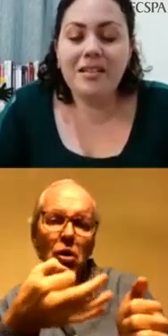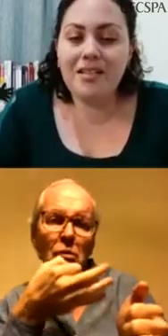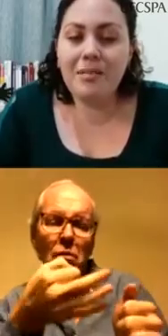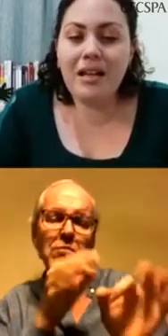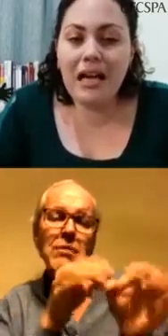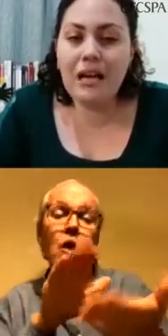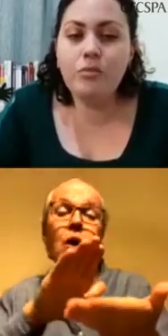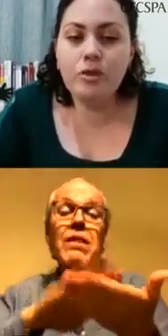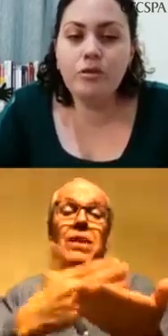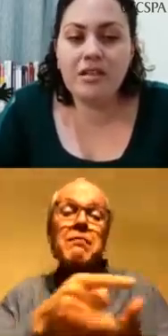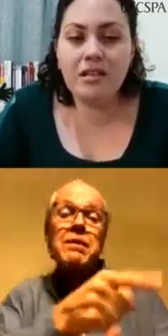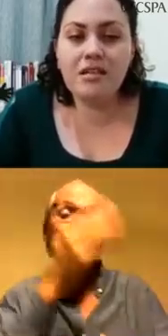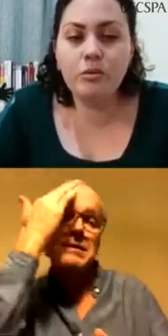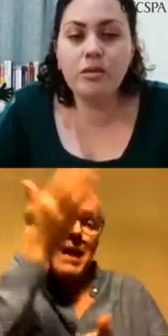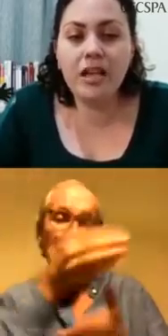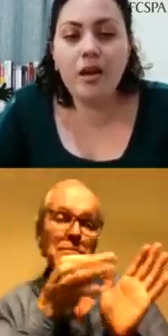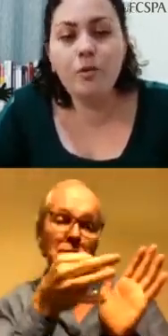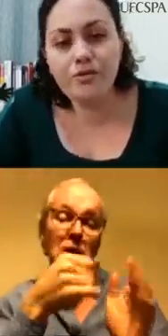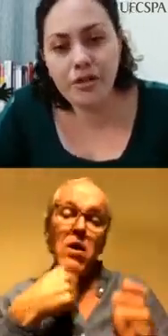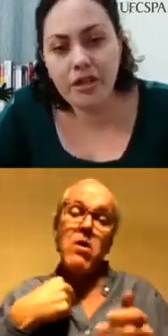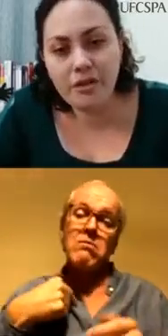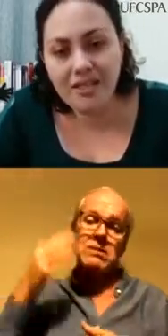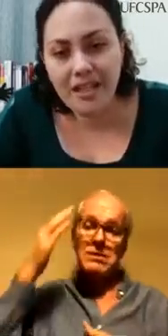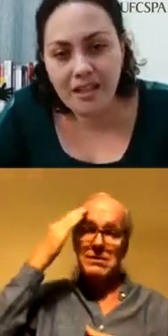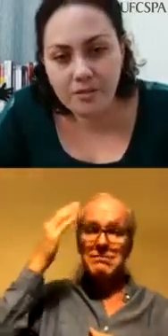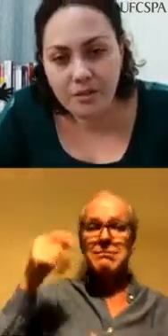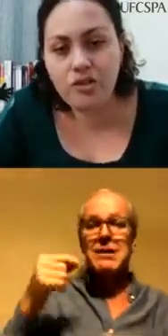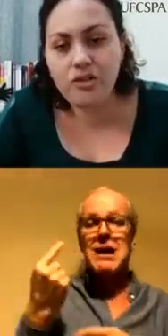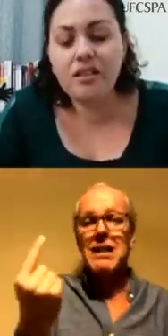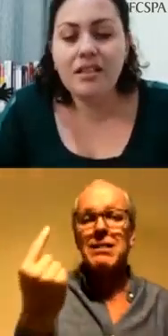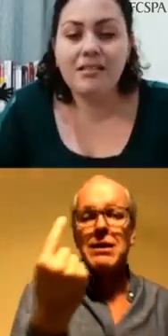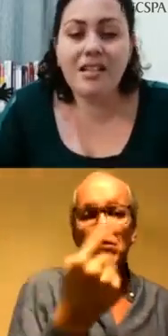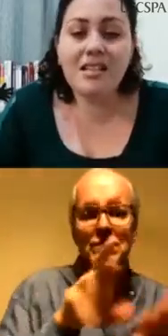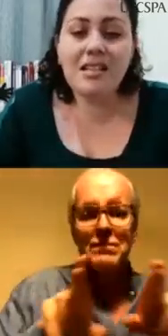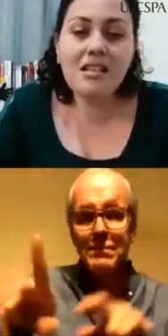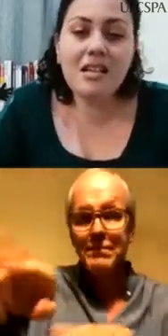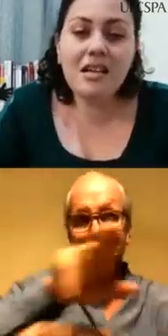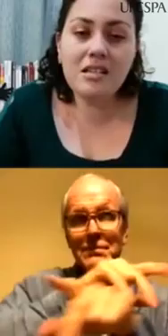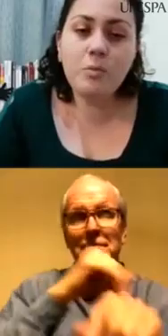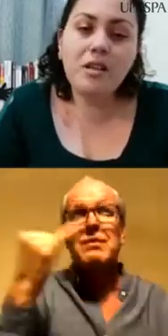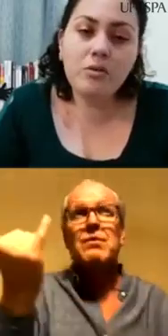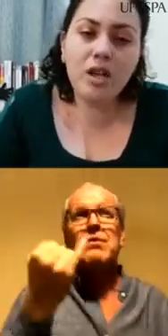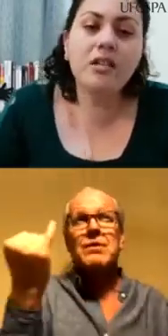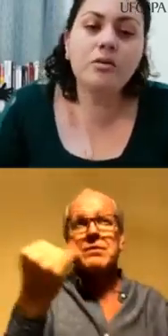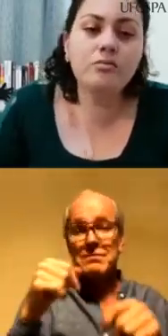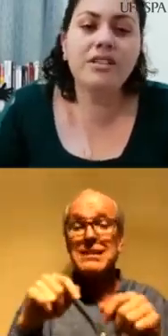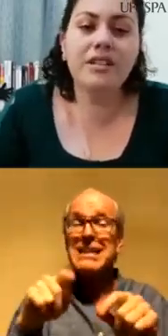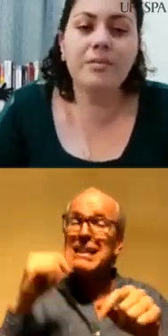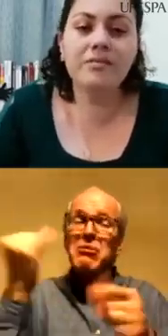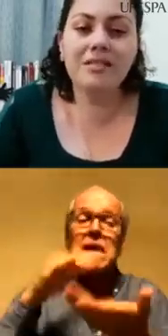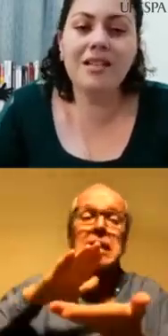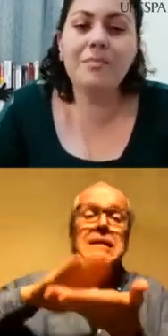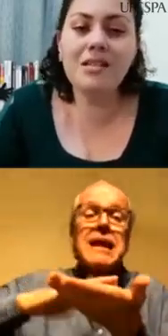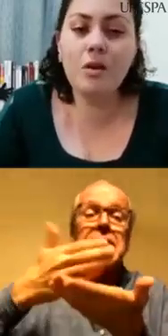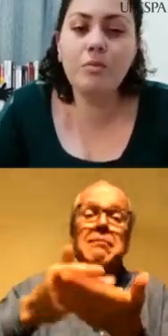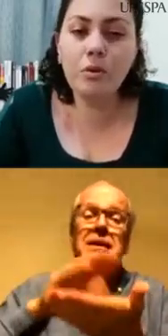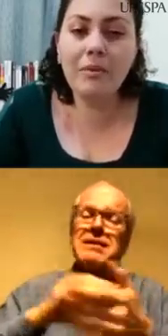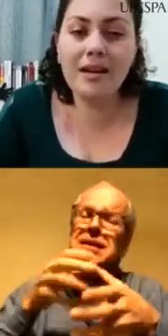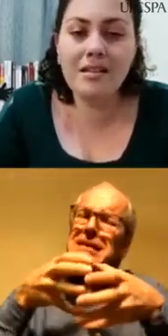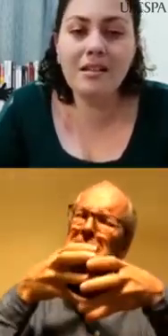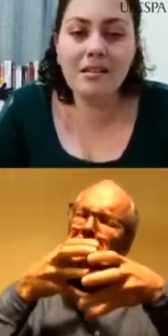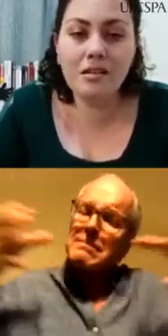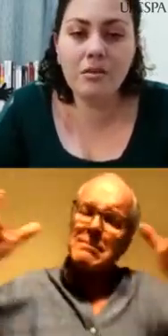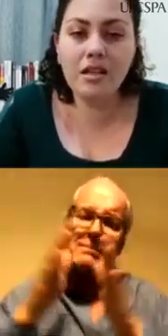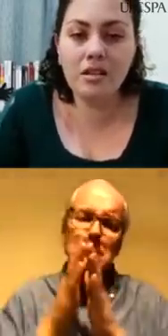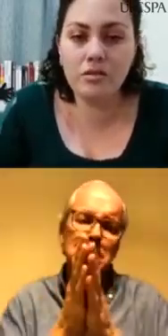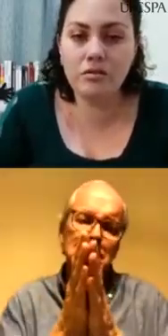e também trabalhar muito com essa questão do que é o profissional intérprete, trazer essa opinião de cada um, né, tentar pensar um pouco